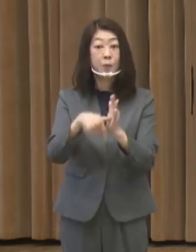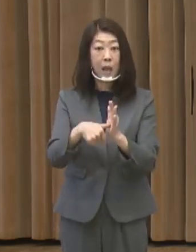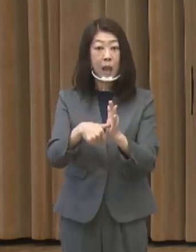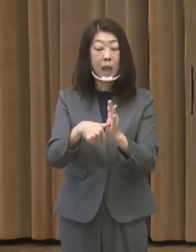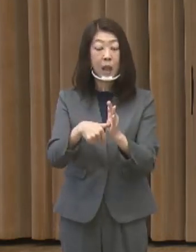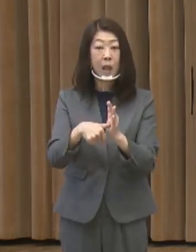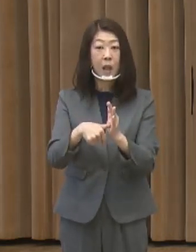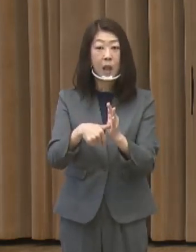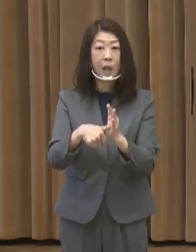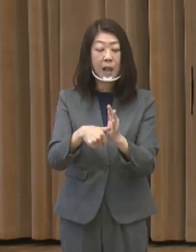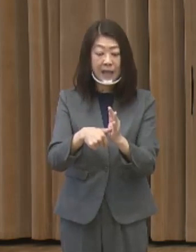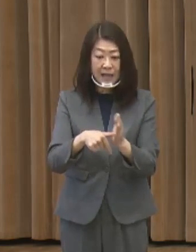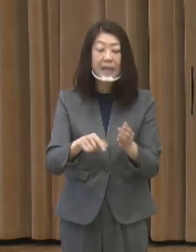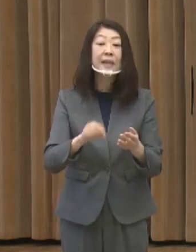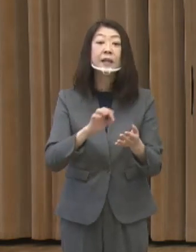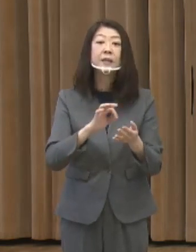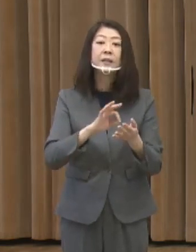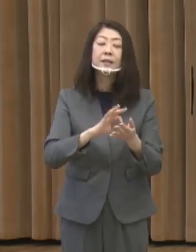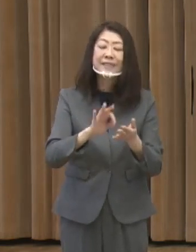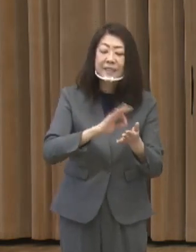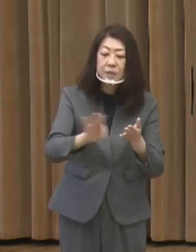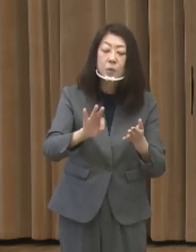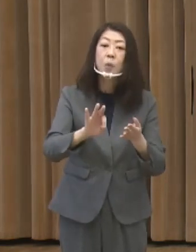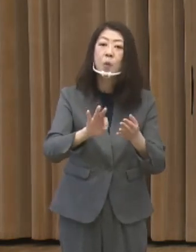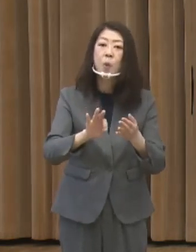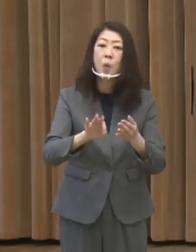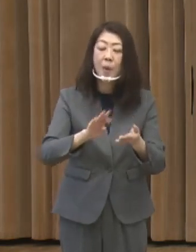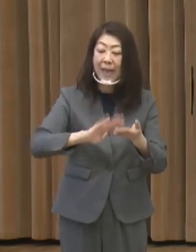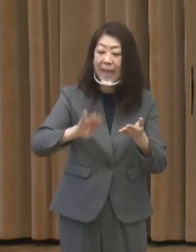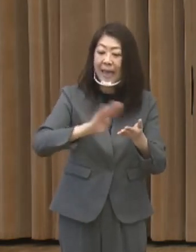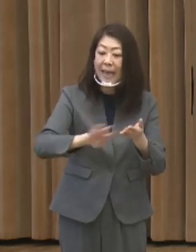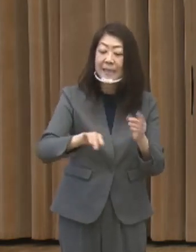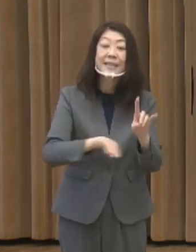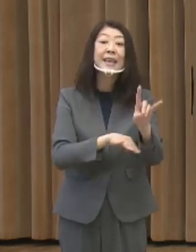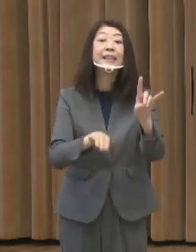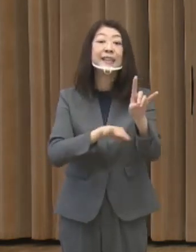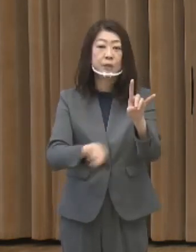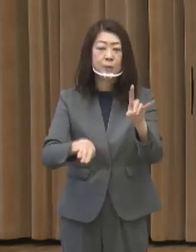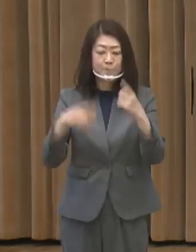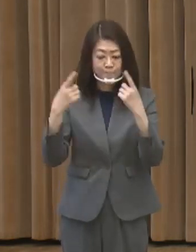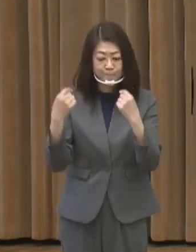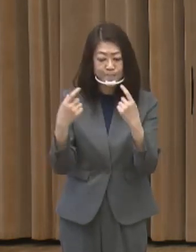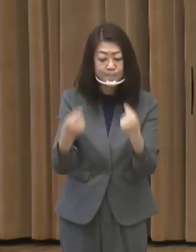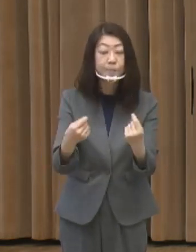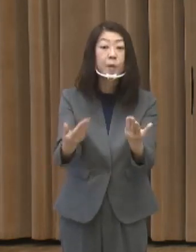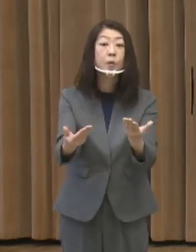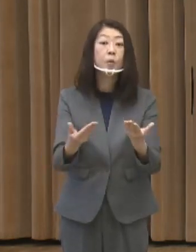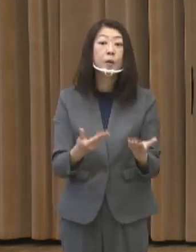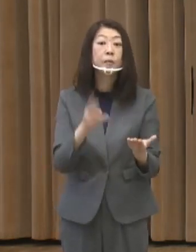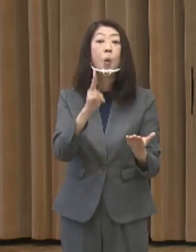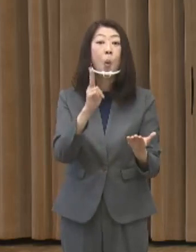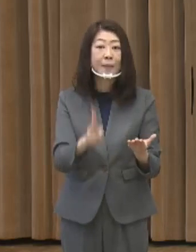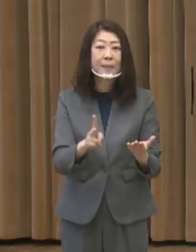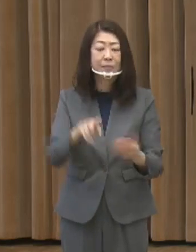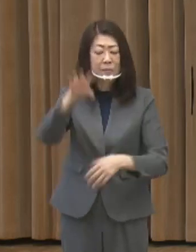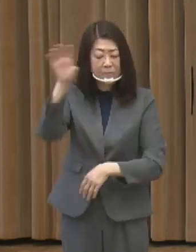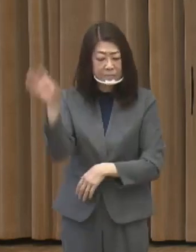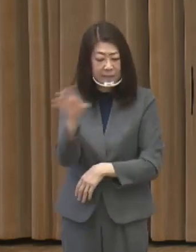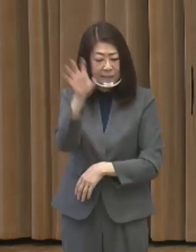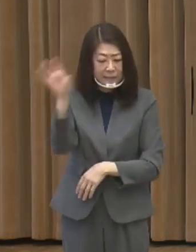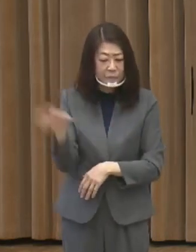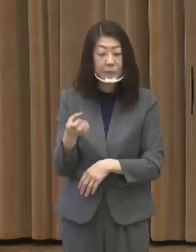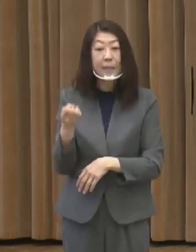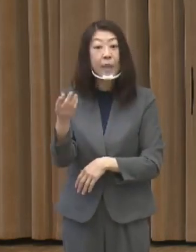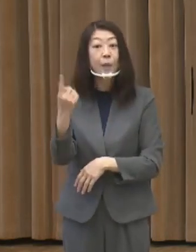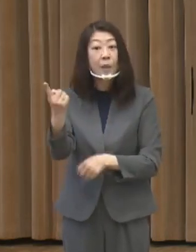使用衛生管理基準の遵守の徹底、これを令和元年から繰り返し徹底